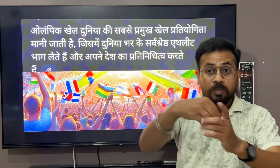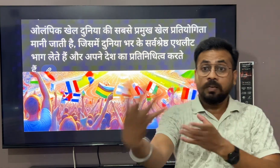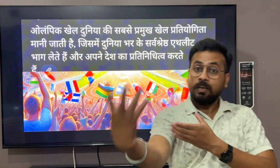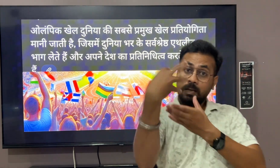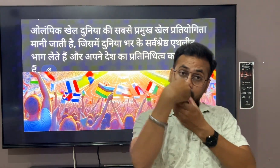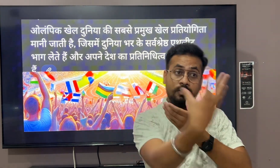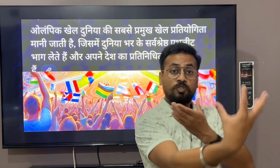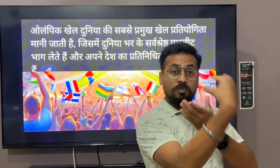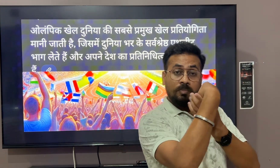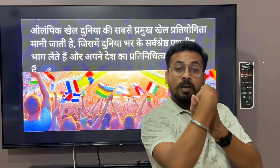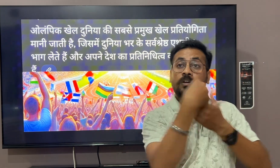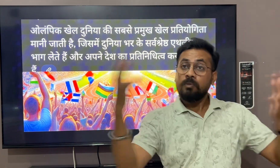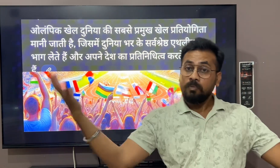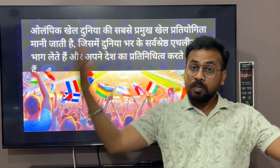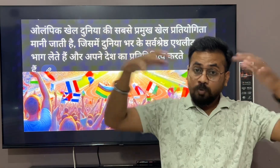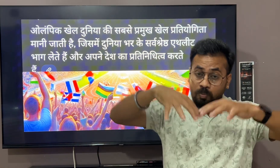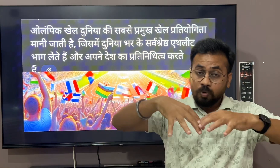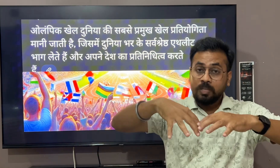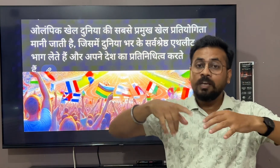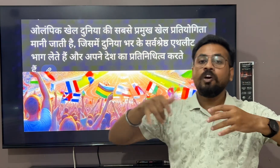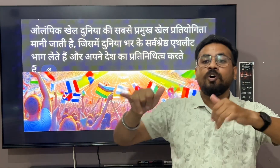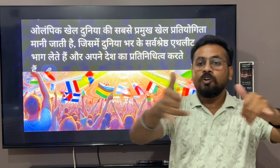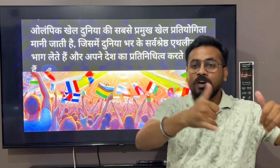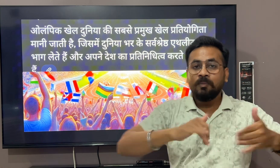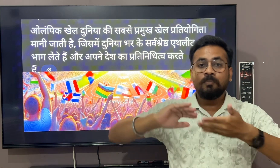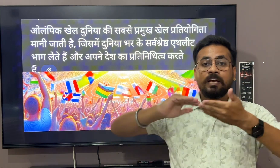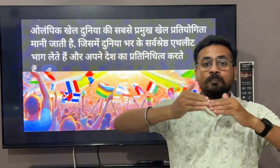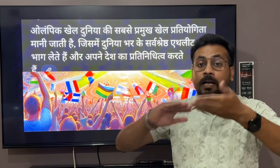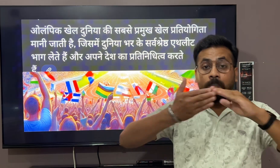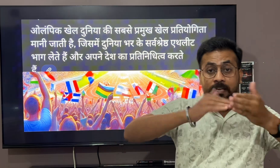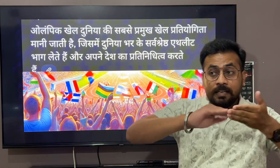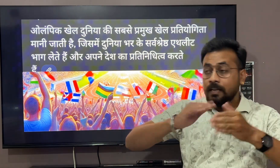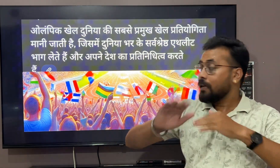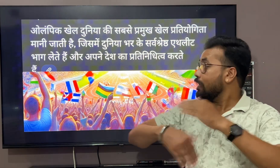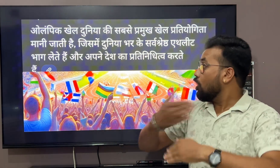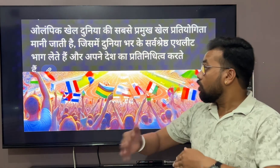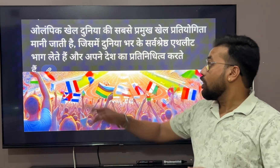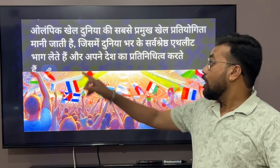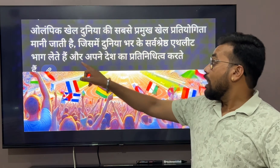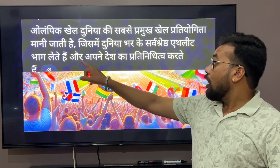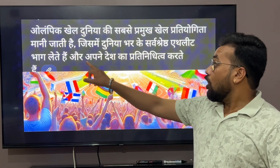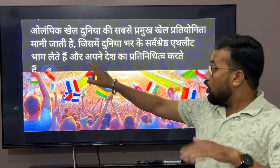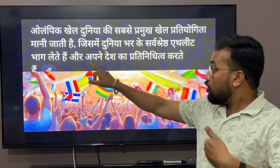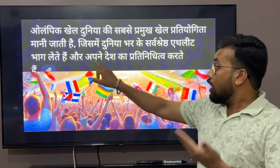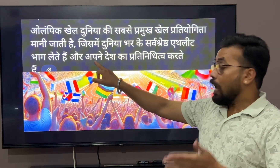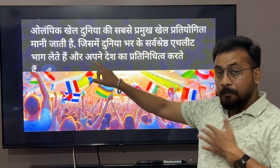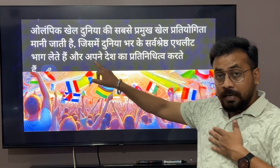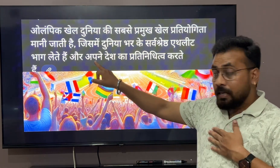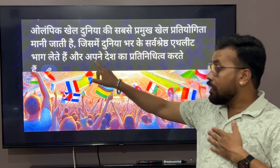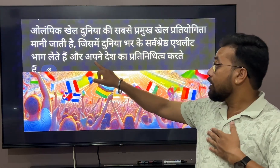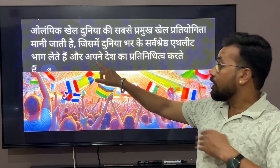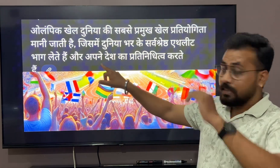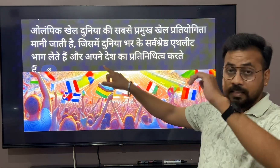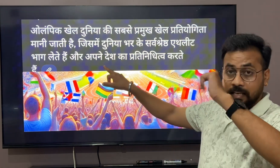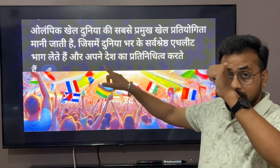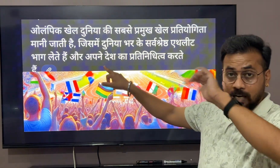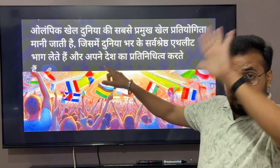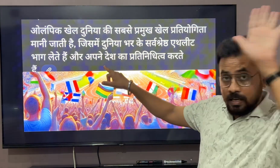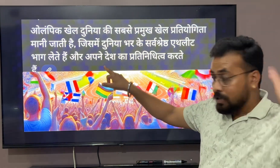हैं, है ना, इन्वॉल्व होते हैं और गेम कंप्लीट करेंगे और अपने देश का